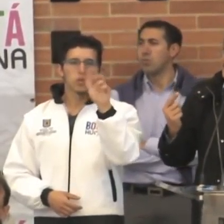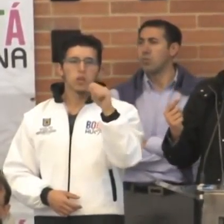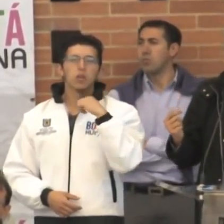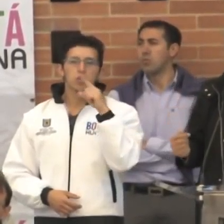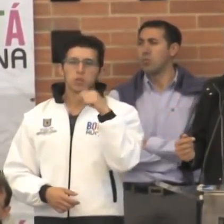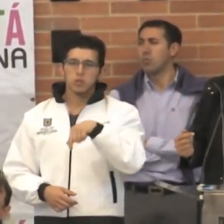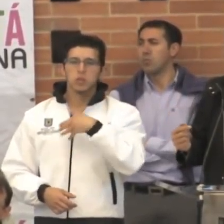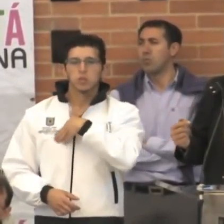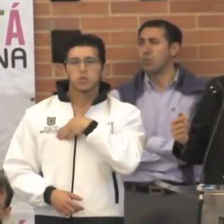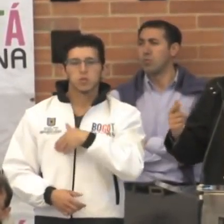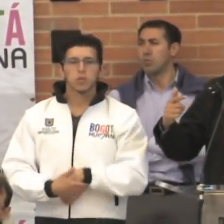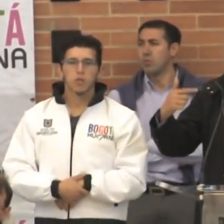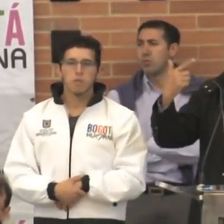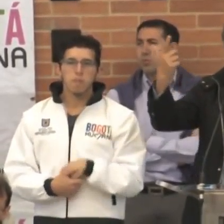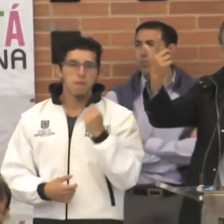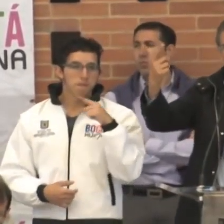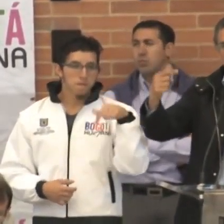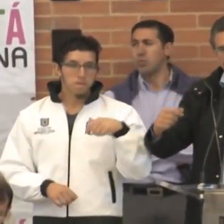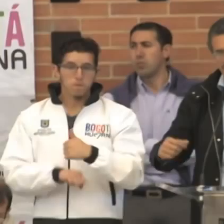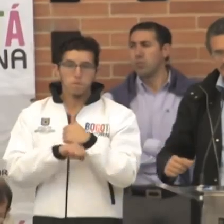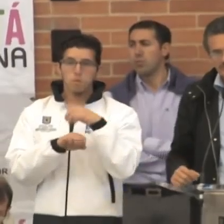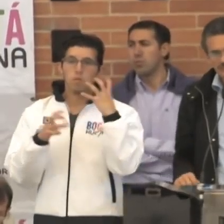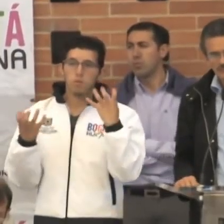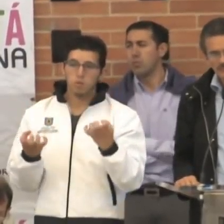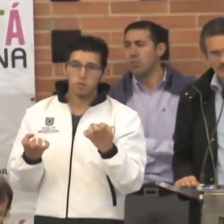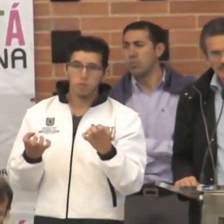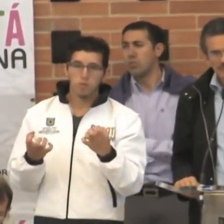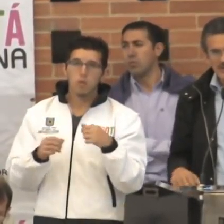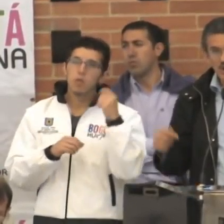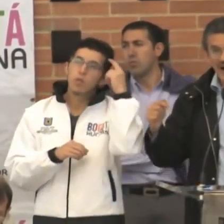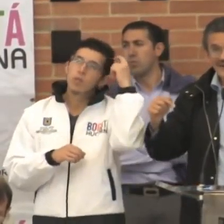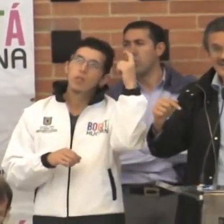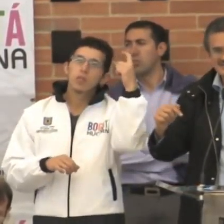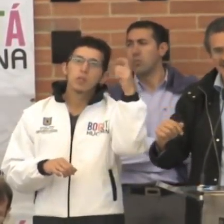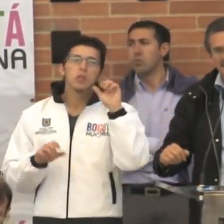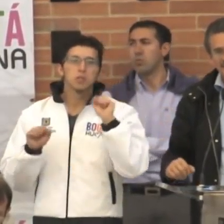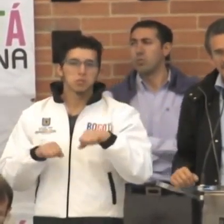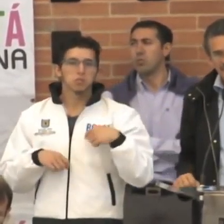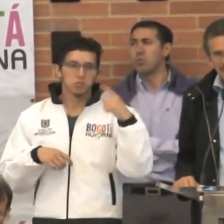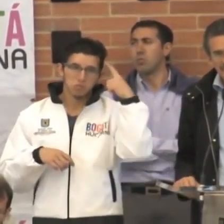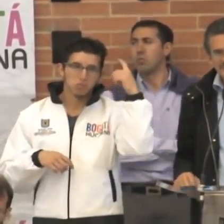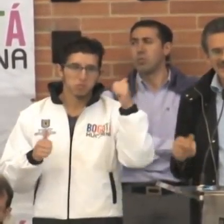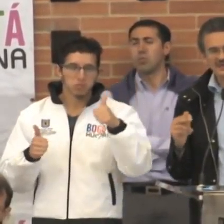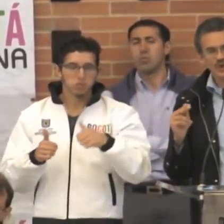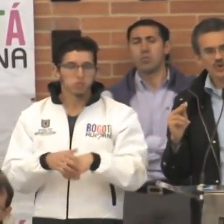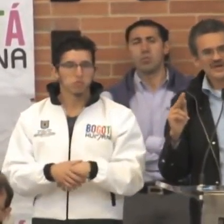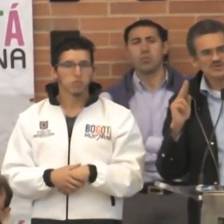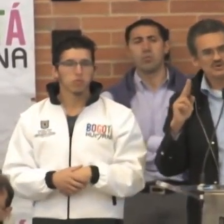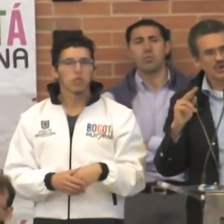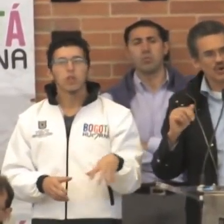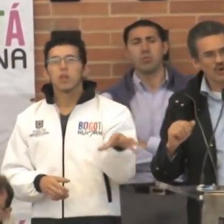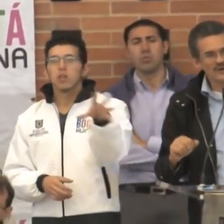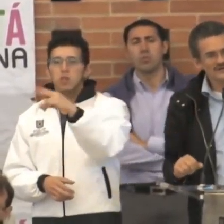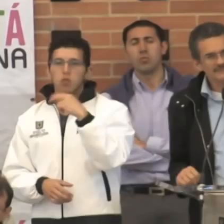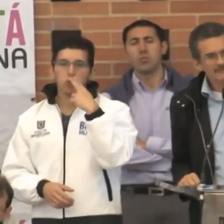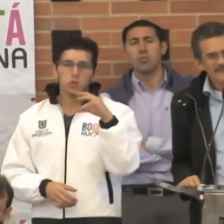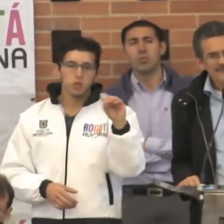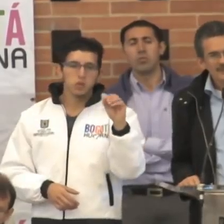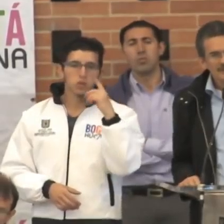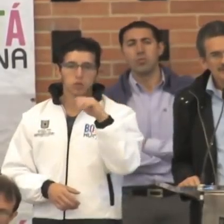quiere, tiene el sueño y lo va a realizar de que todo niño y todo